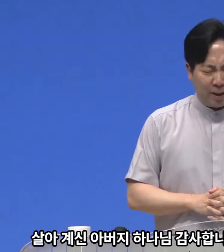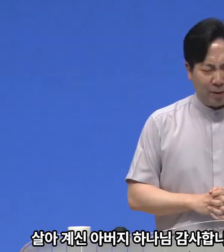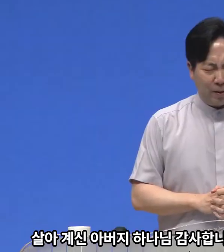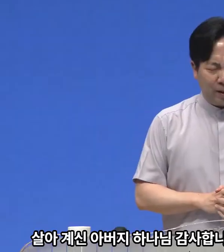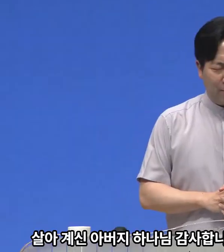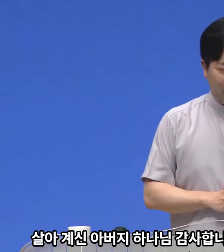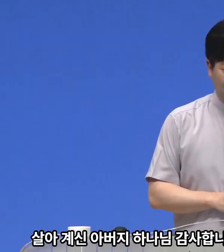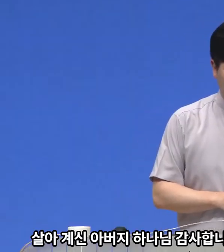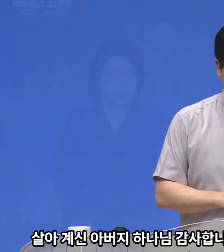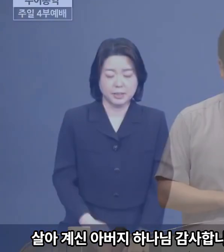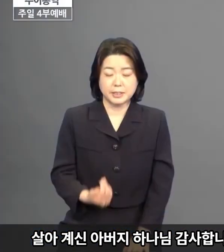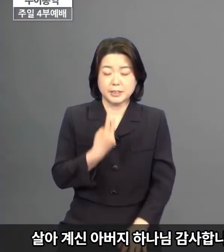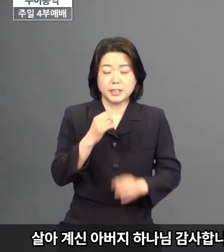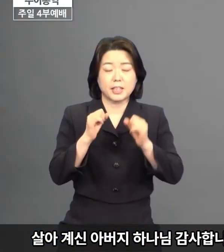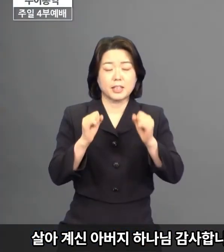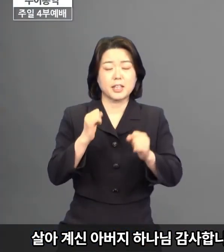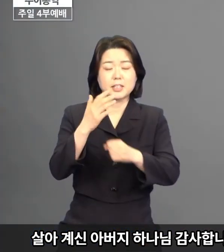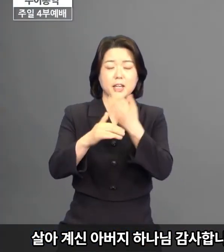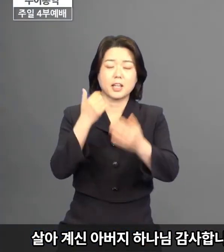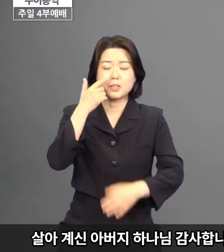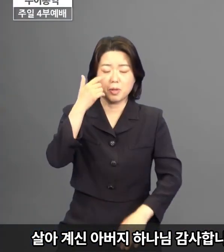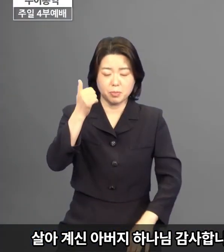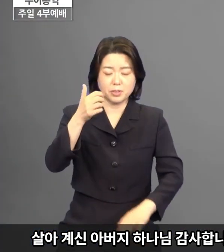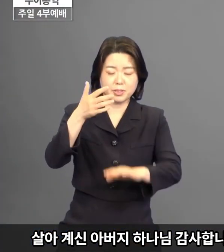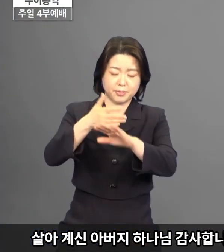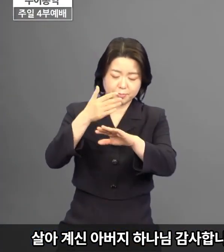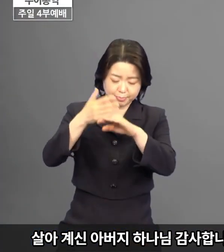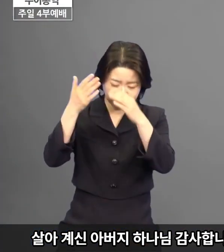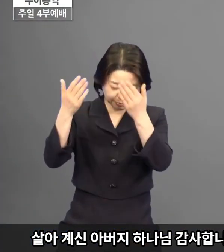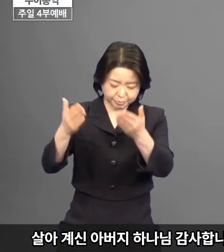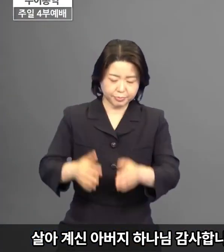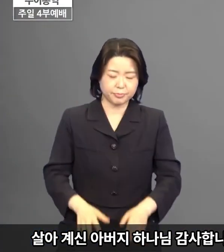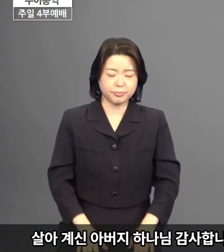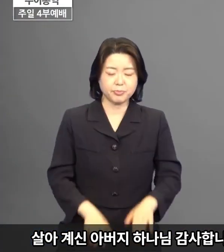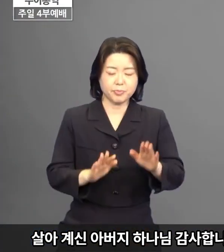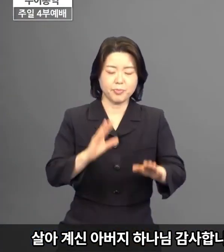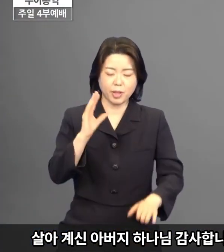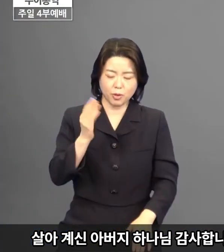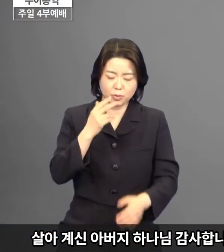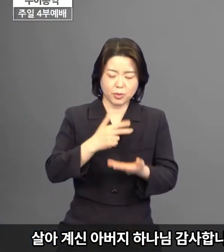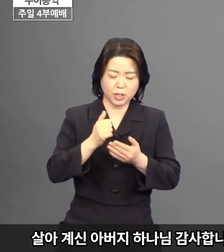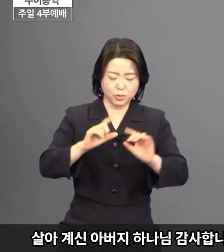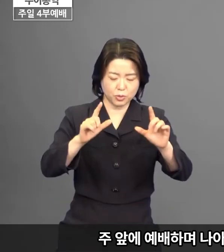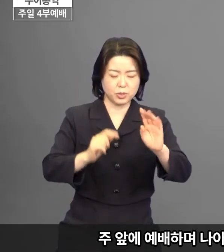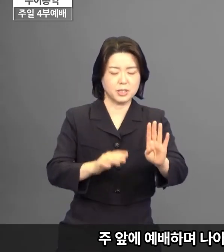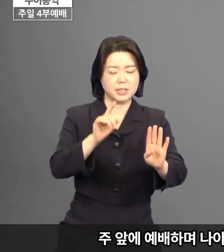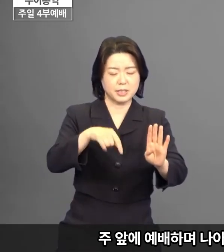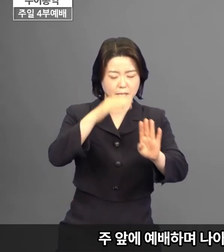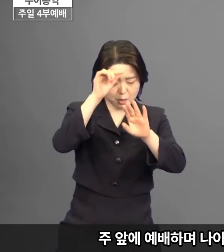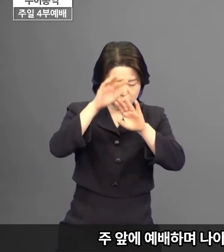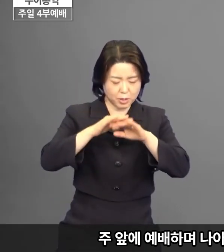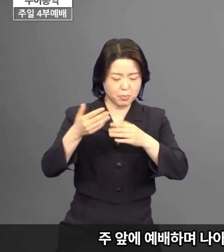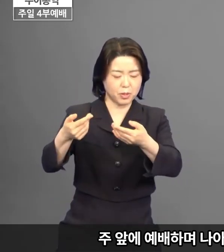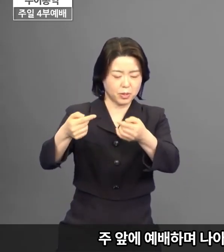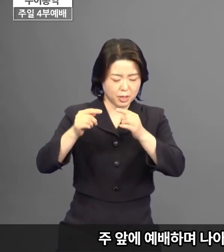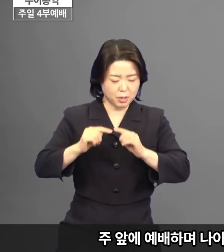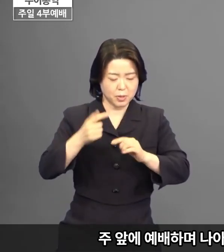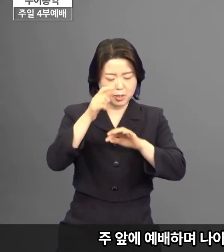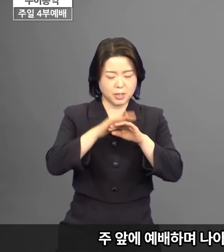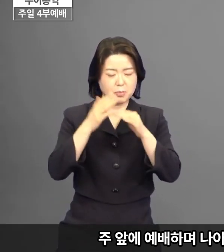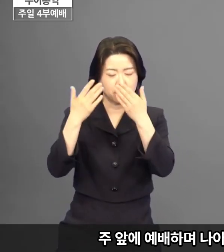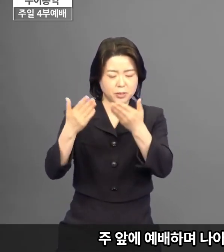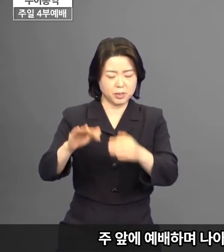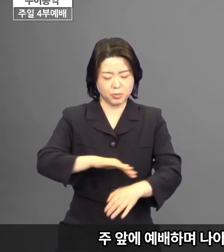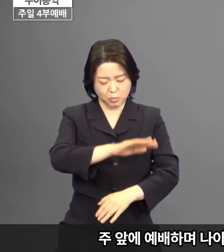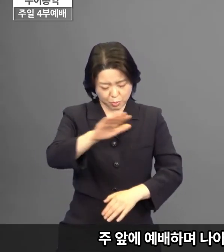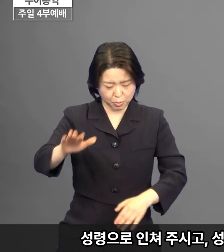주시옵소서. 살아계신 아버지 하나님 감사합니다. 오늘 거룩한 주일 우리 사부 예배 나와 주 앞에 예배하며 나오는 주의 백성들의